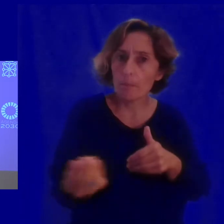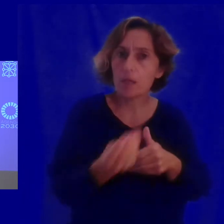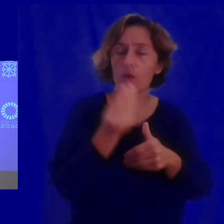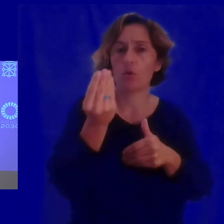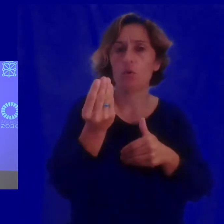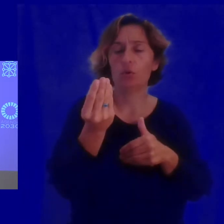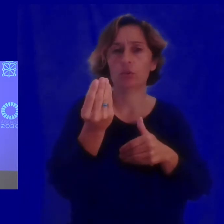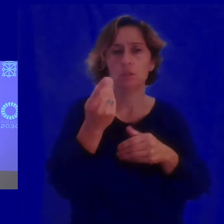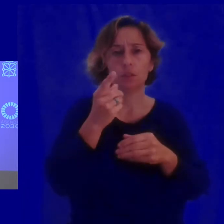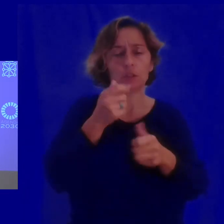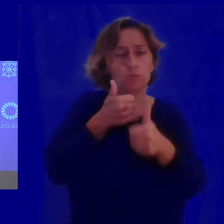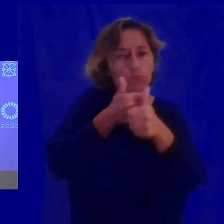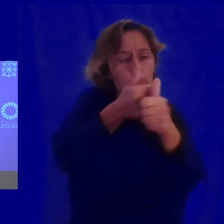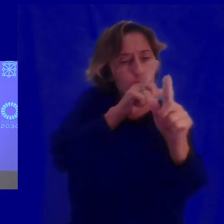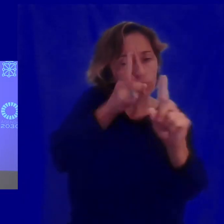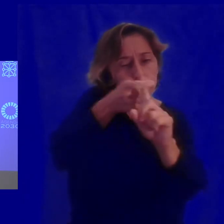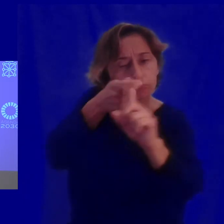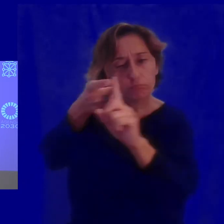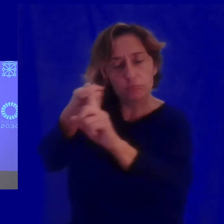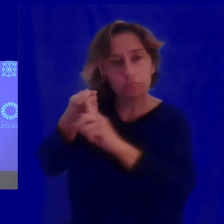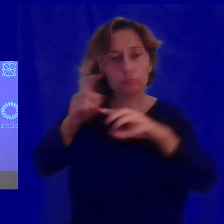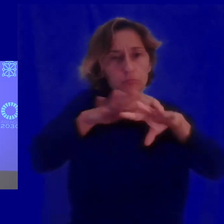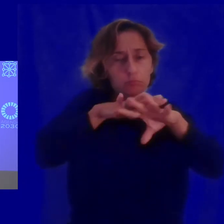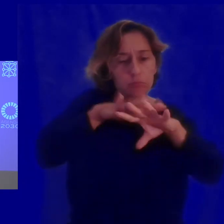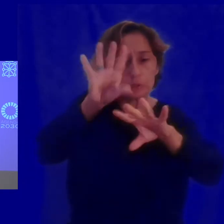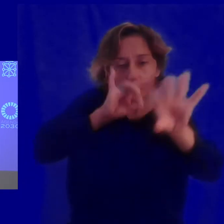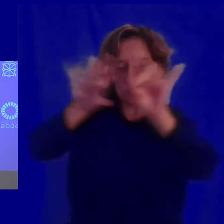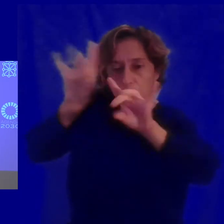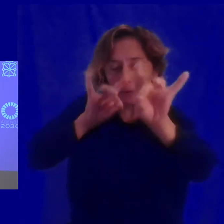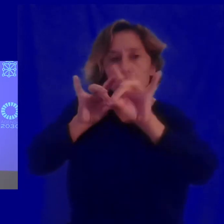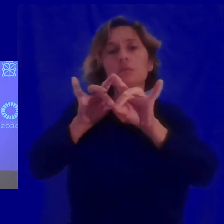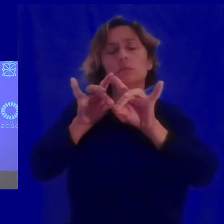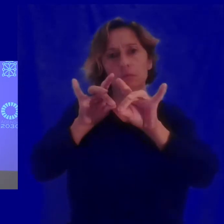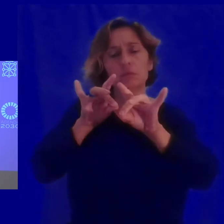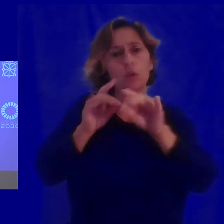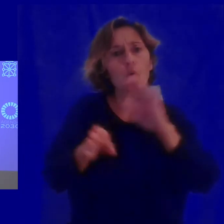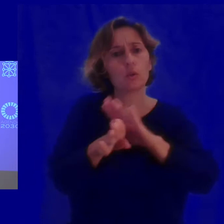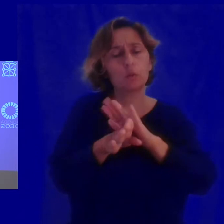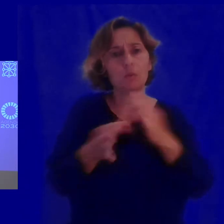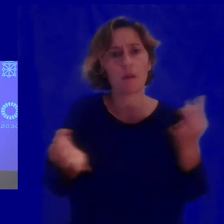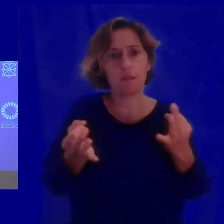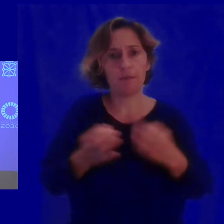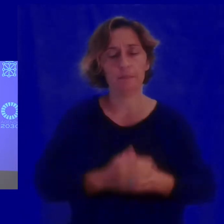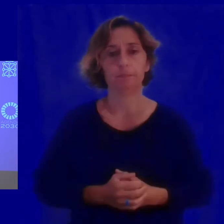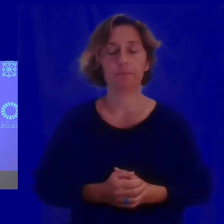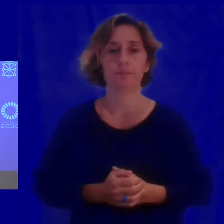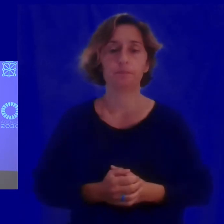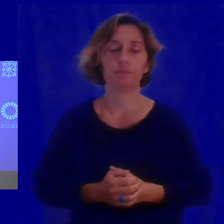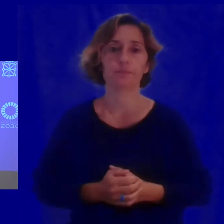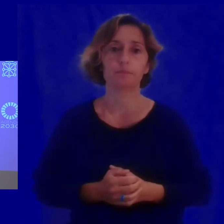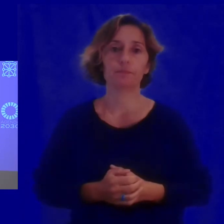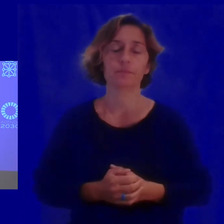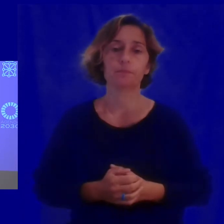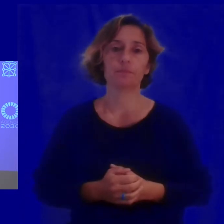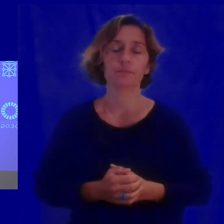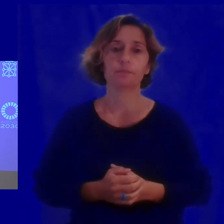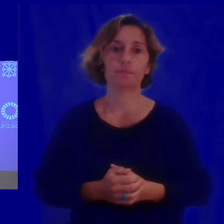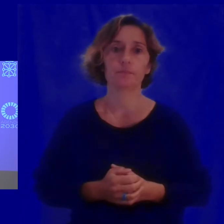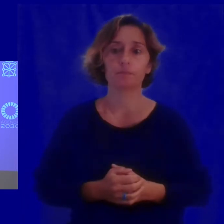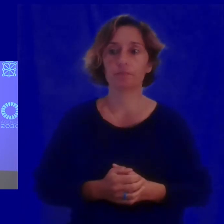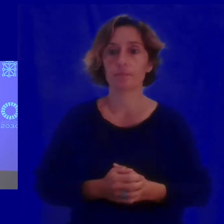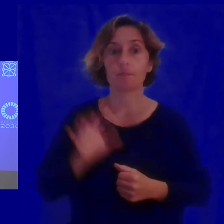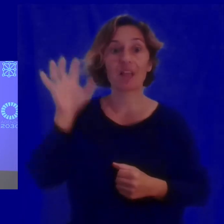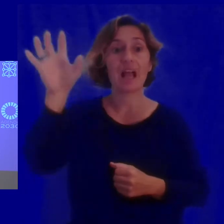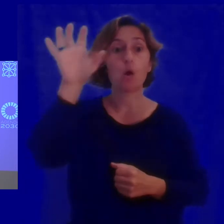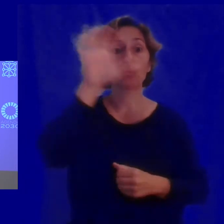intensificando rastreos y también cribados. Y ya tendrán noticias de ello. En comparación con otras